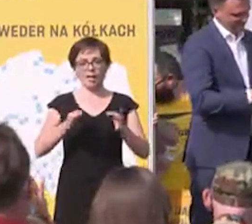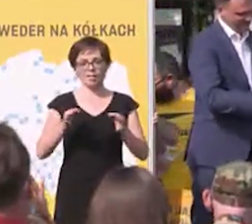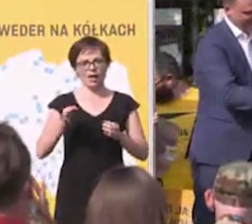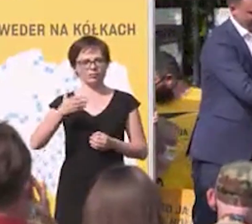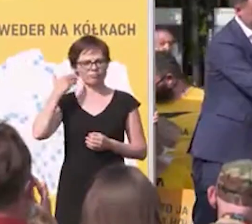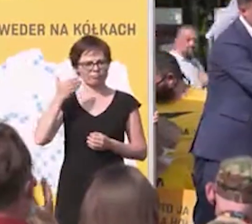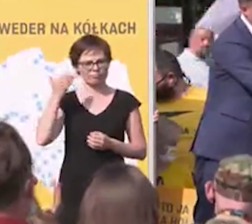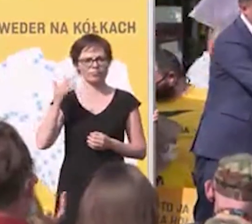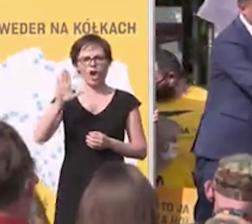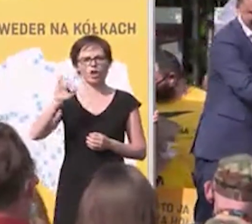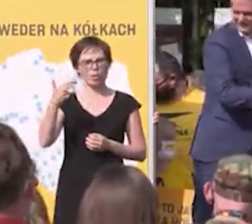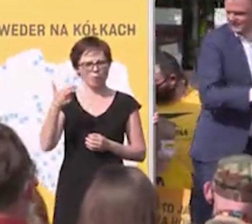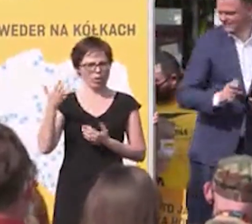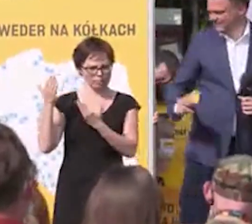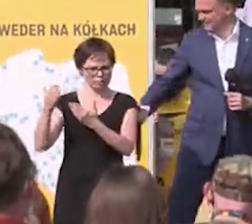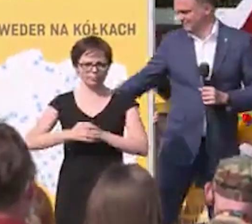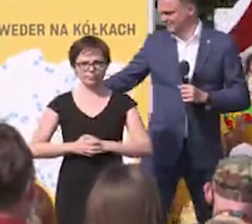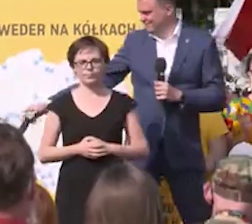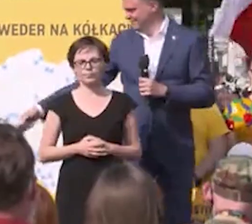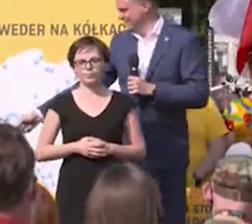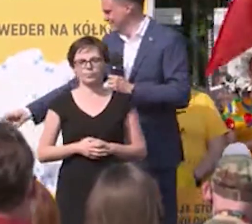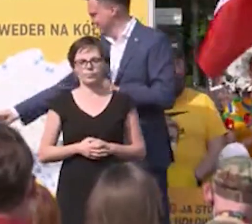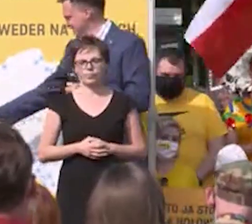Szymon ma wasz głos i Szymon ma głos.